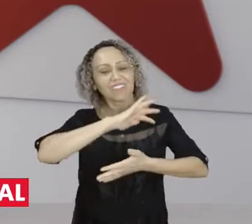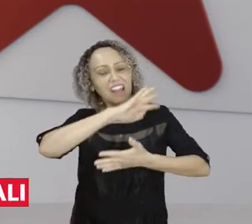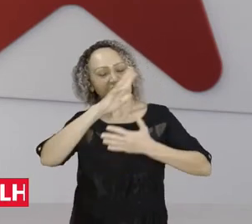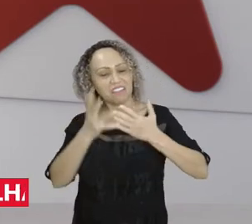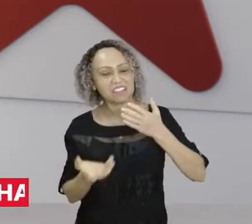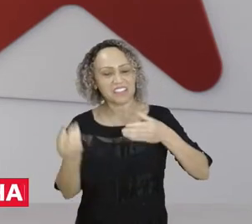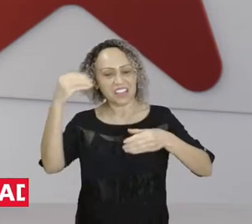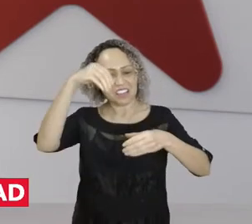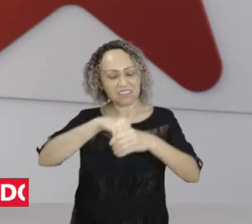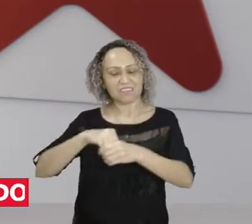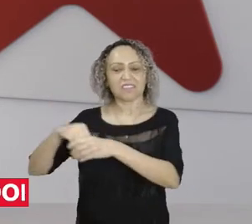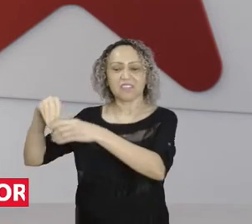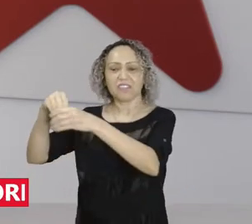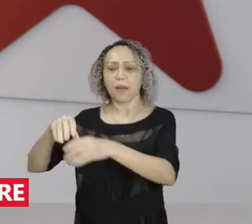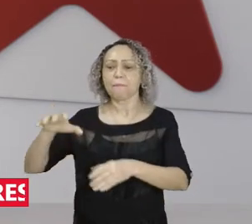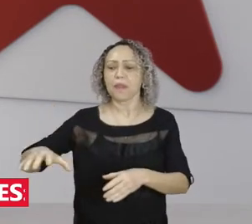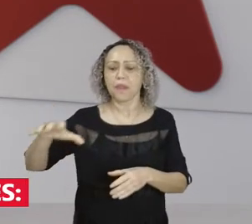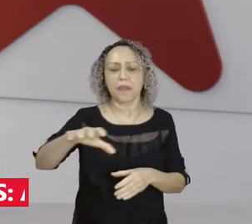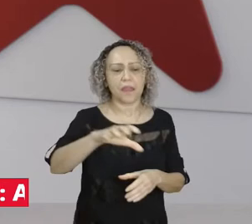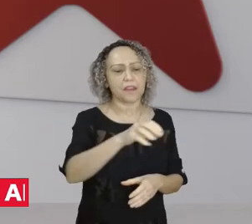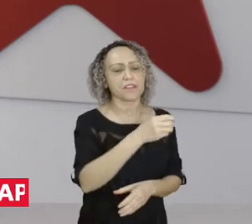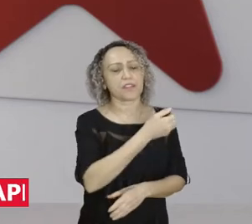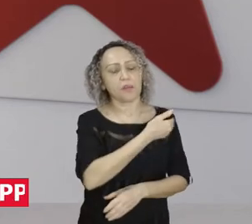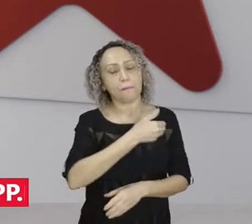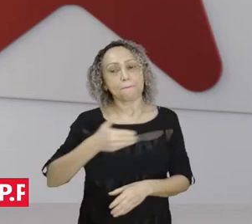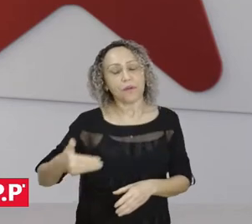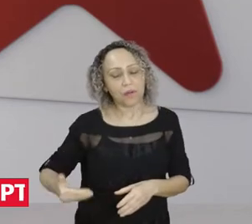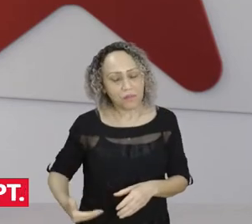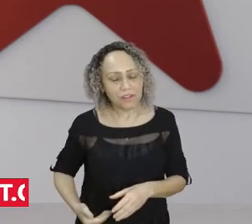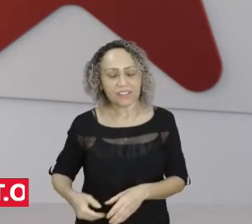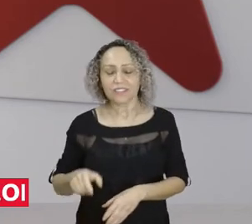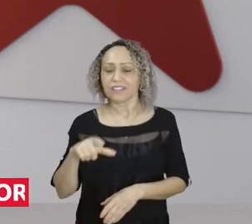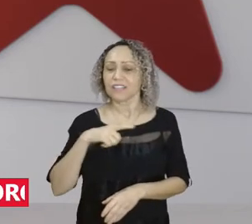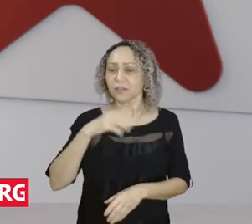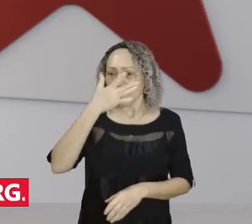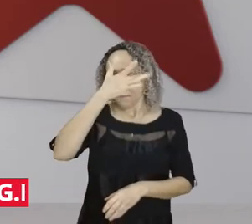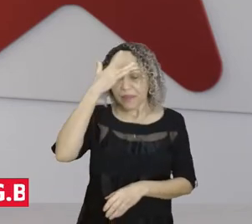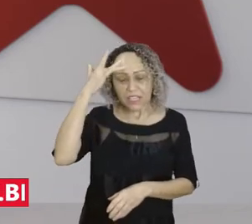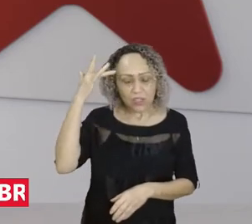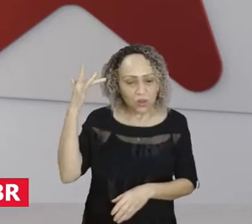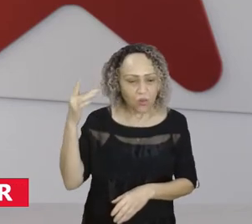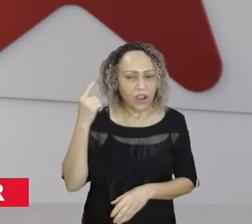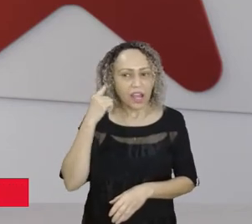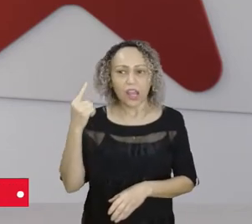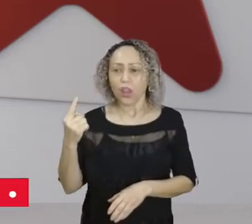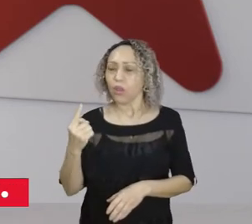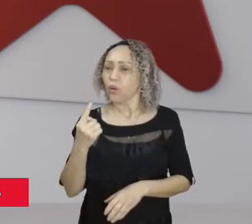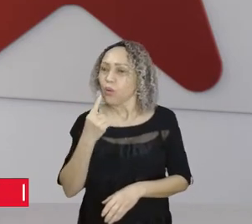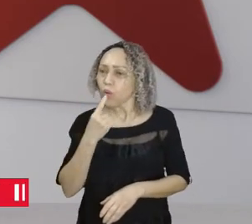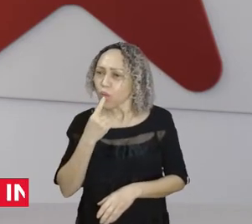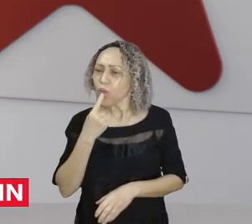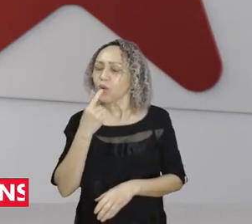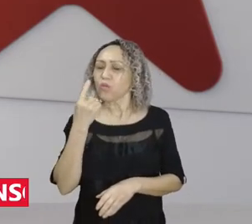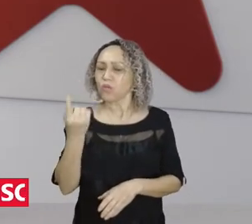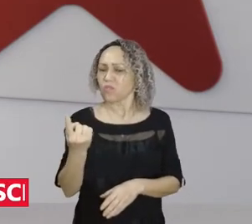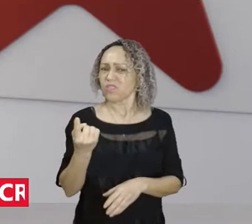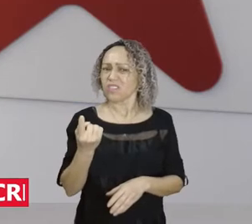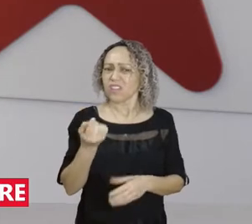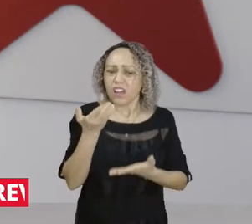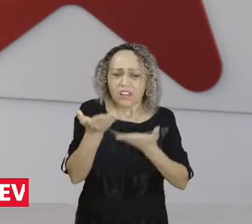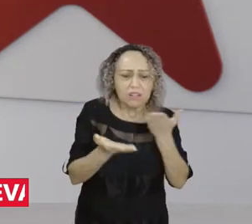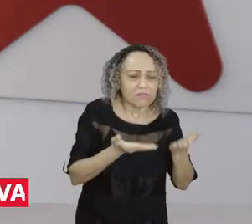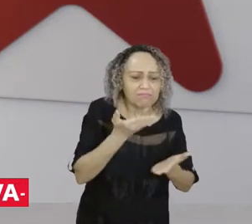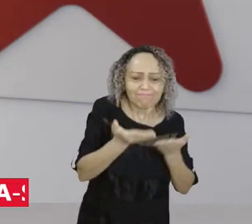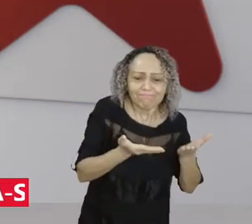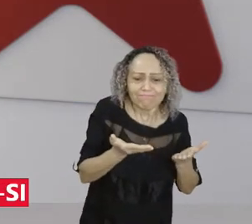públicos. Imagina, né, você tem ali uma pessoa surda recebendo um atendimento de serviço público e não tem ninguém que